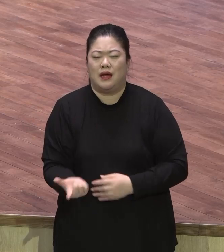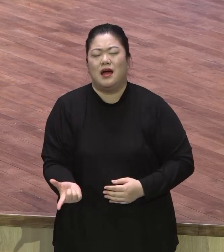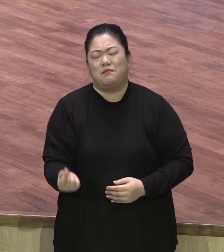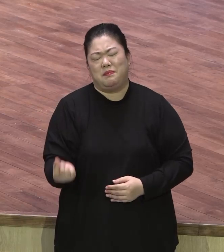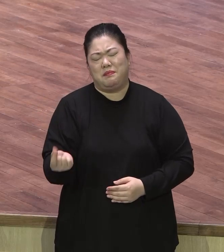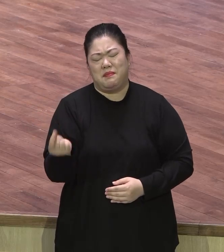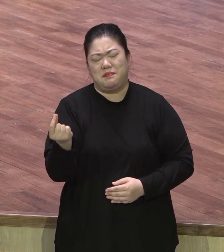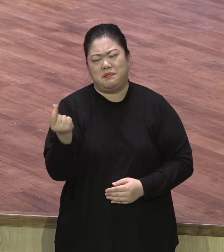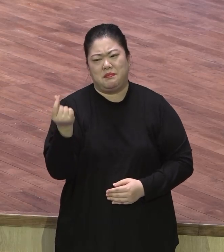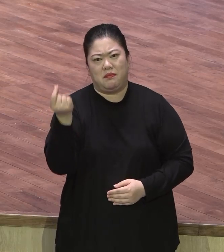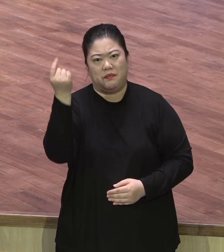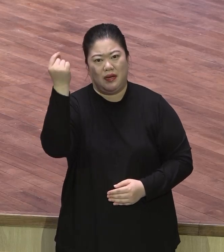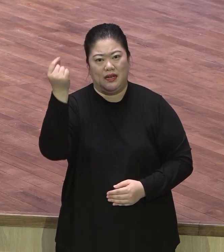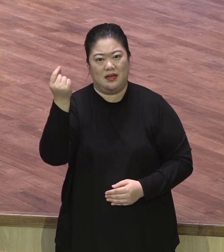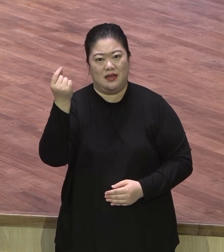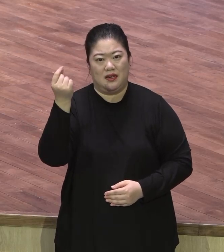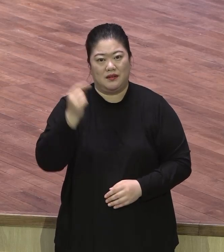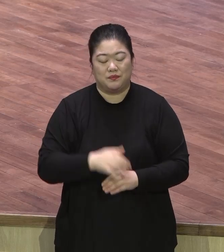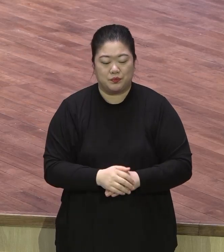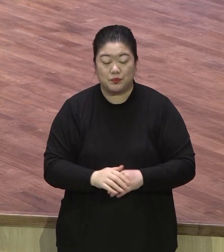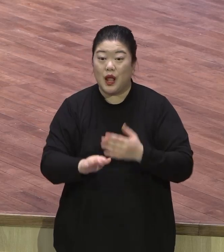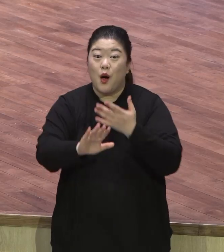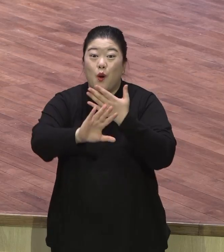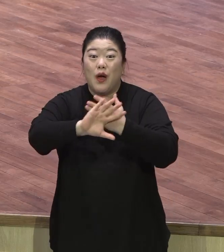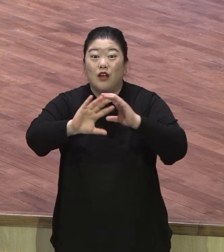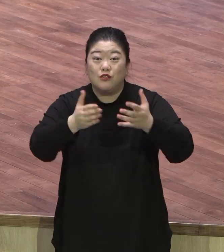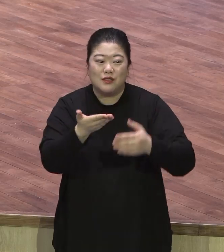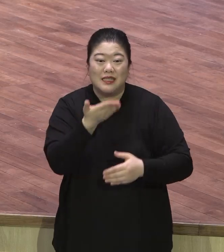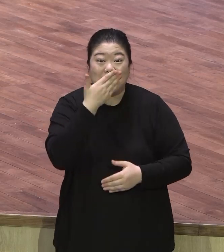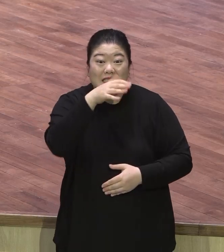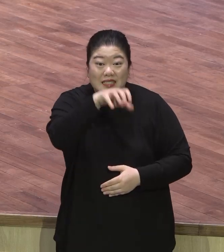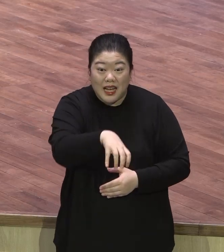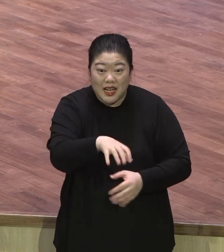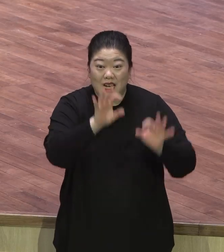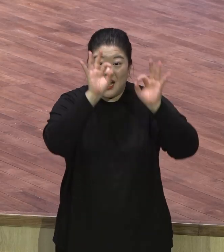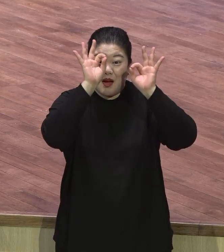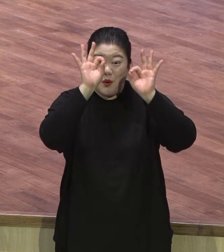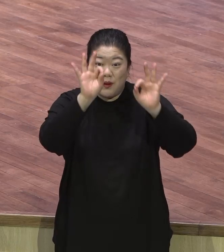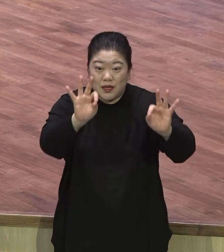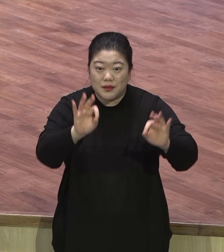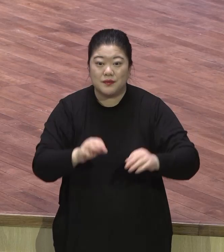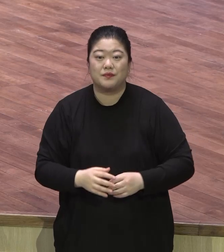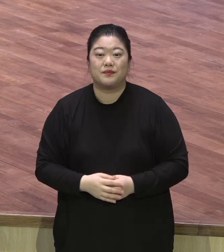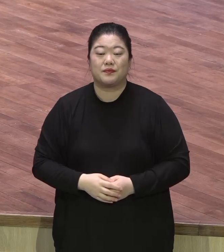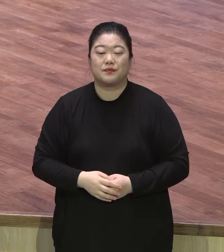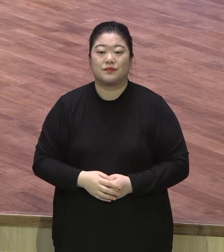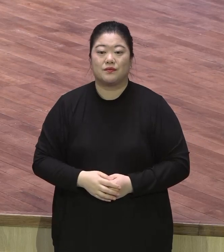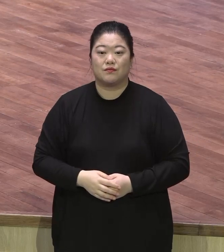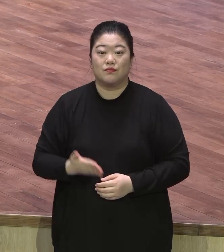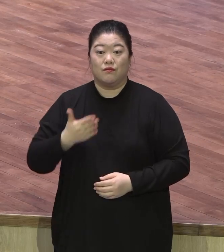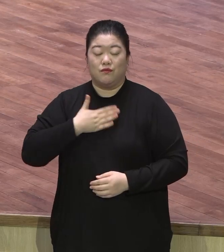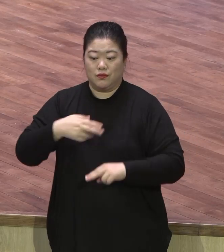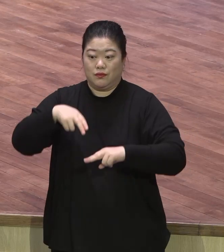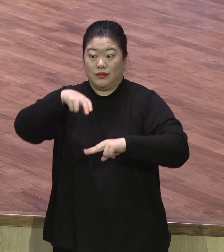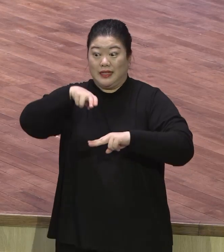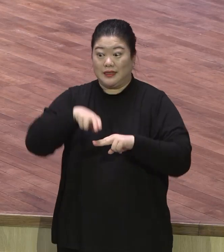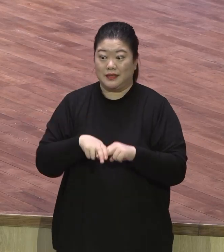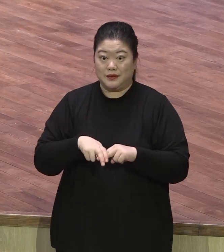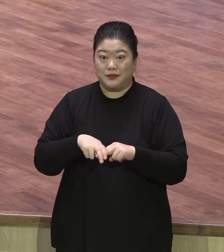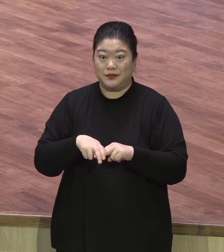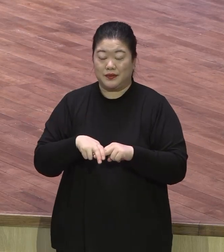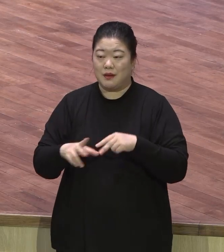외국에 이렇게 가보면요 식당 같은 데 들어가 보면 종업원들이요 표현입니다 우리가 딱 앉으면 빨리빨리